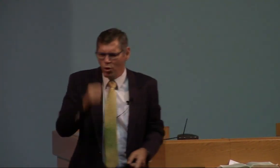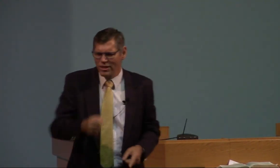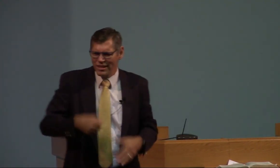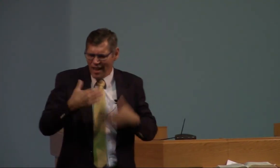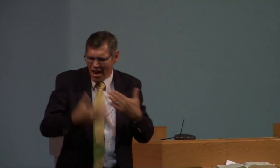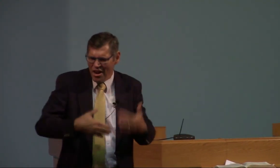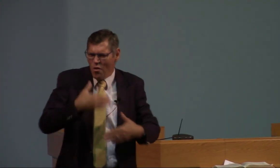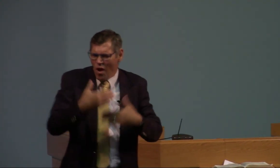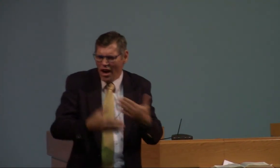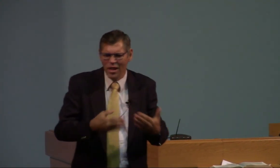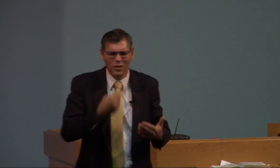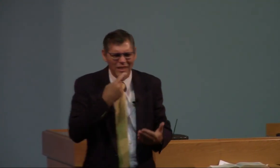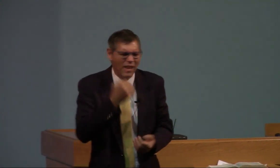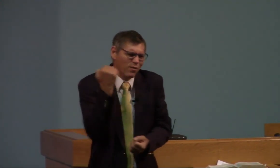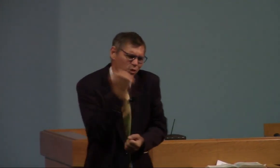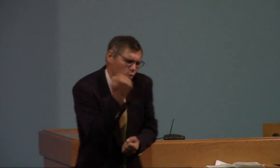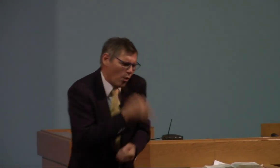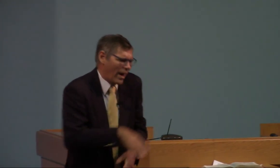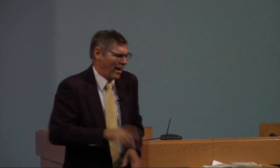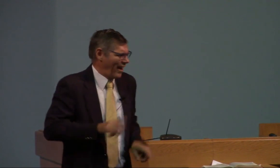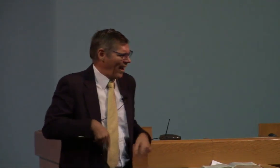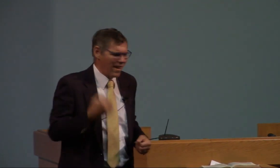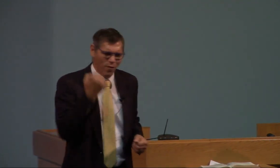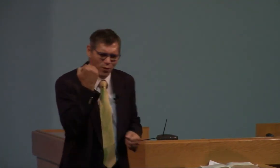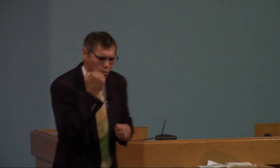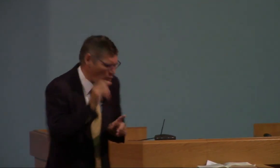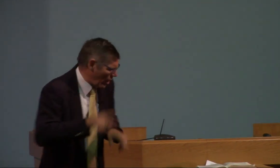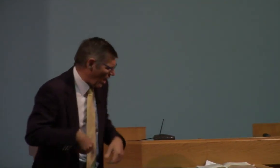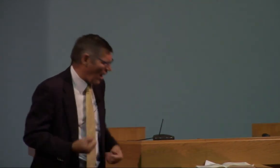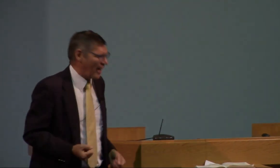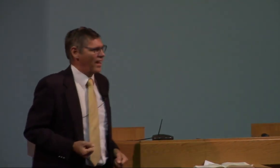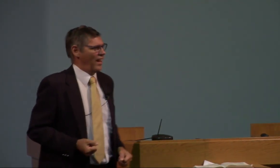Moses aanhou sê, verskoning kan nie.